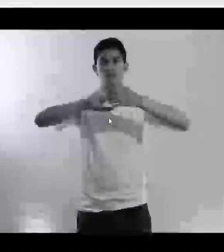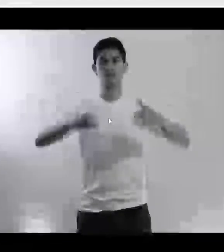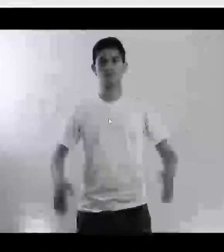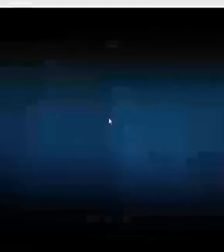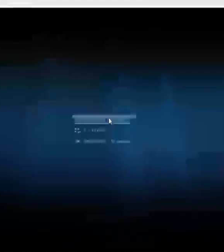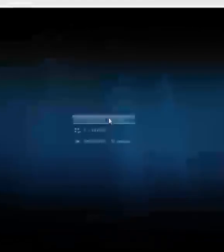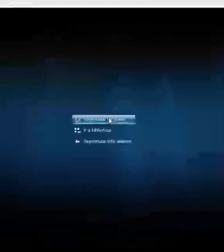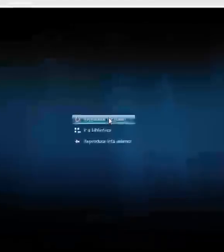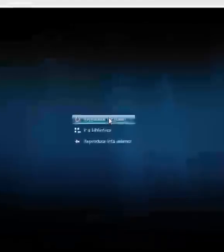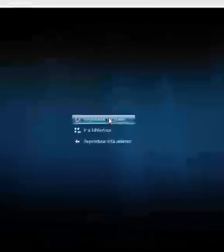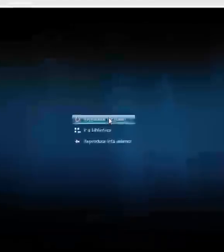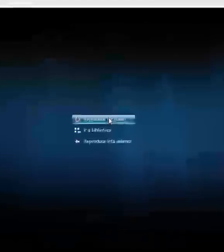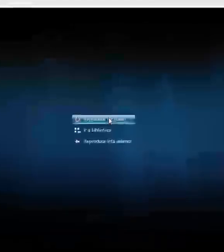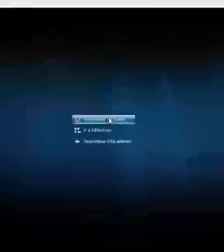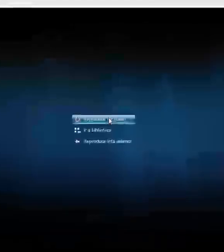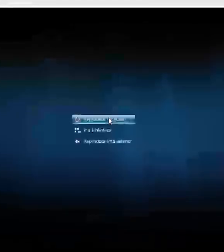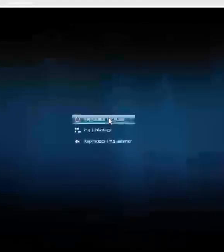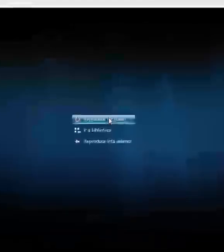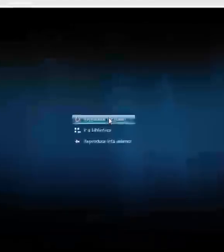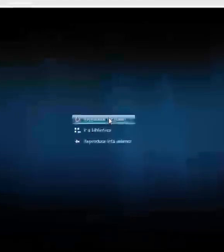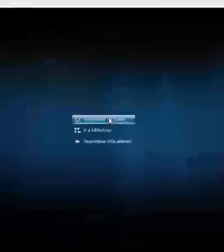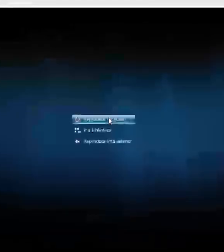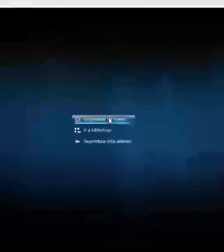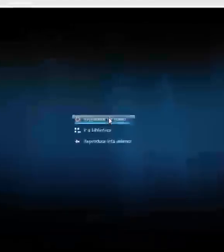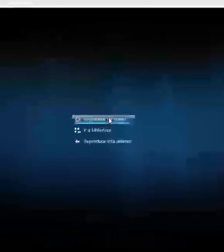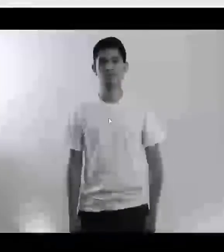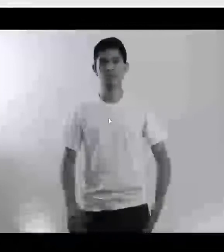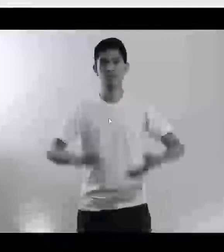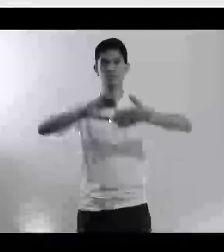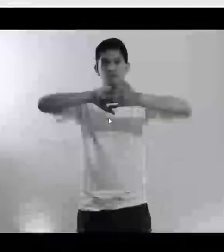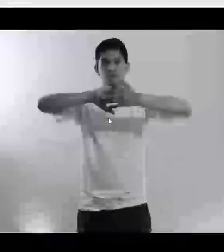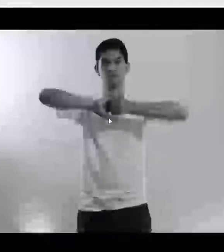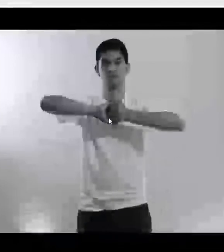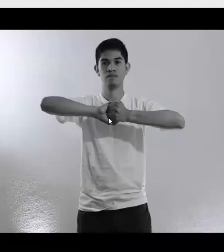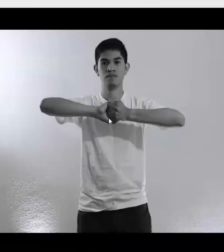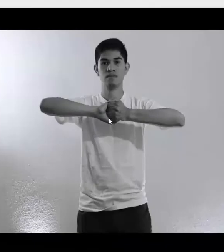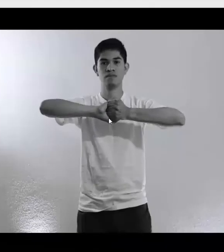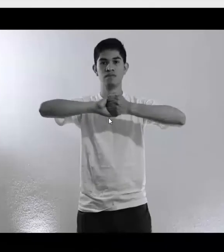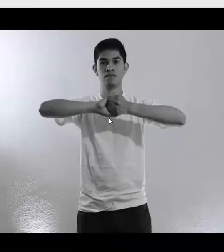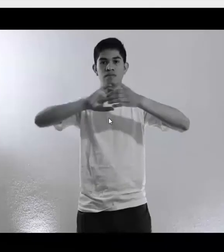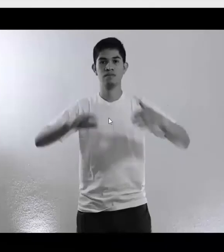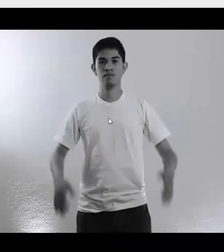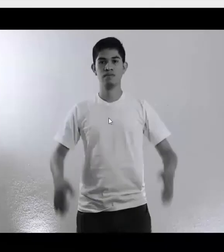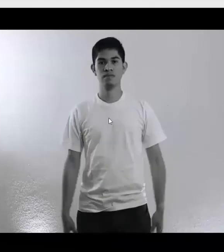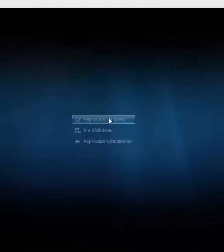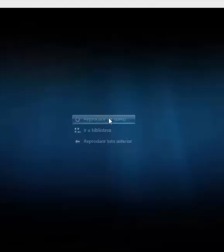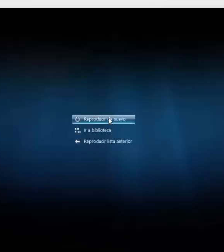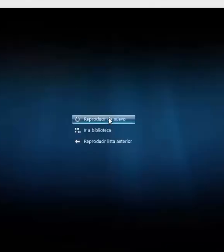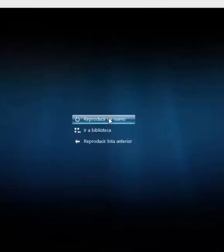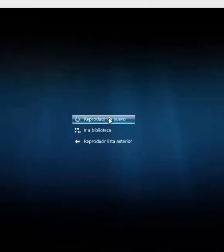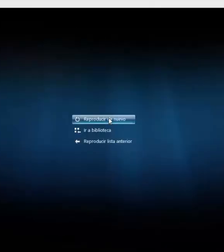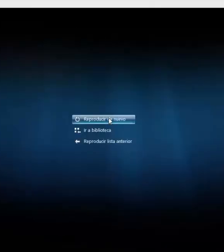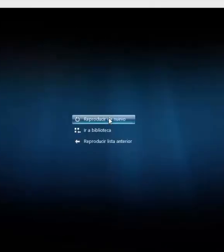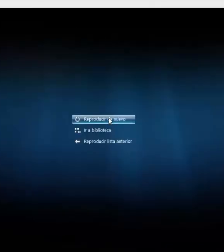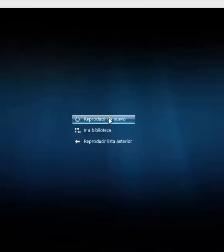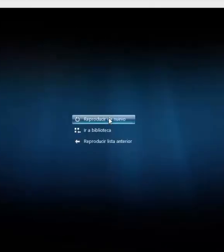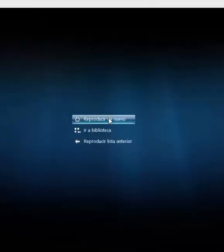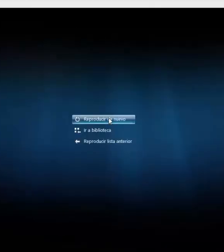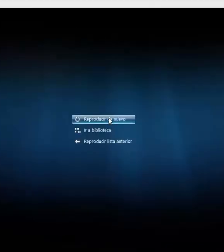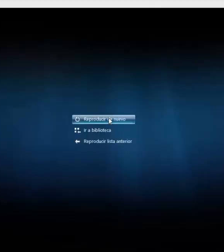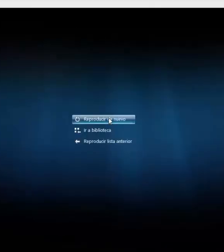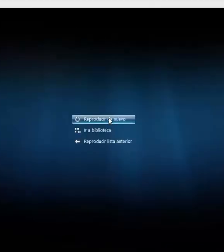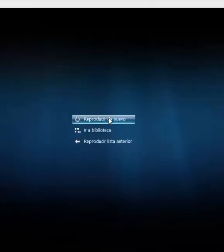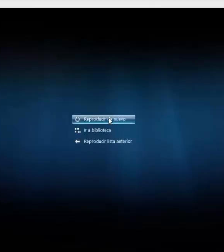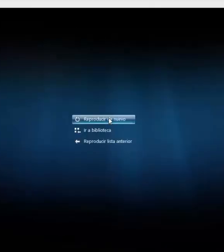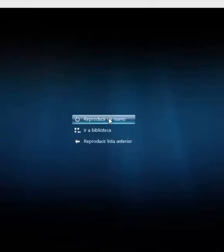Pero hay, de esas más de 600 señas, hay algunas que hicimos con 2 signos, porque las 2 aplicaban. ¿Ya? Y dentro del